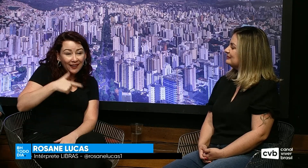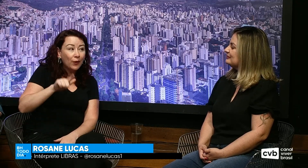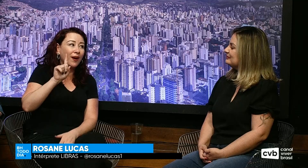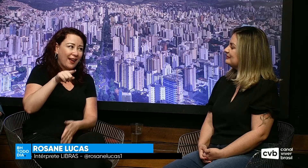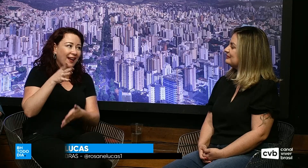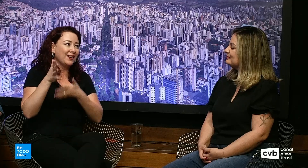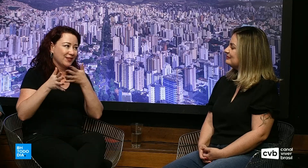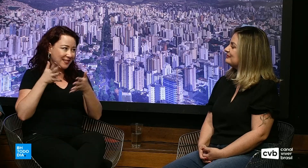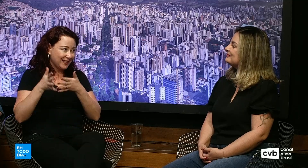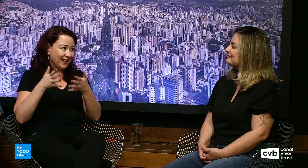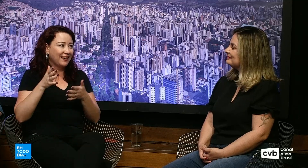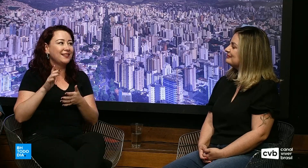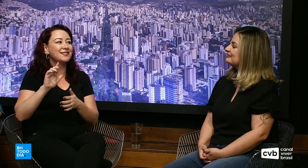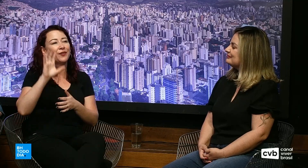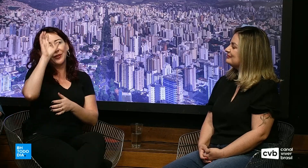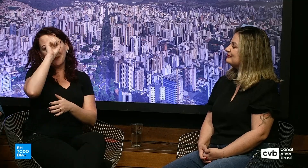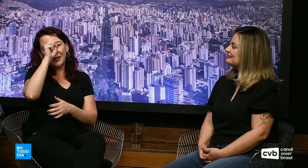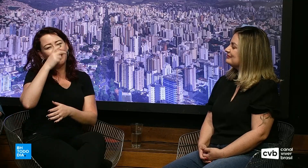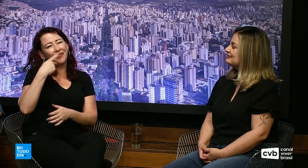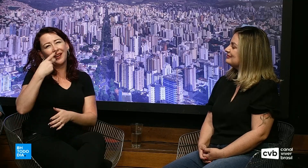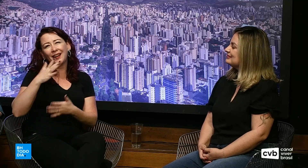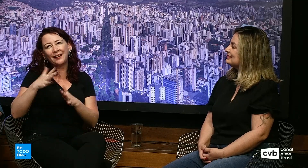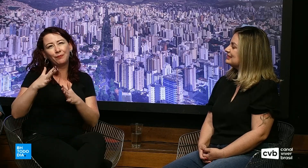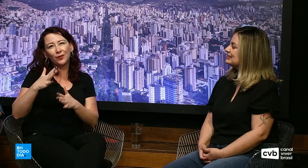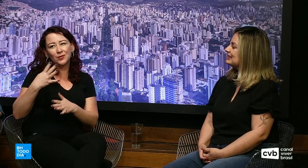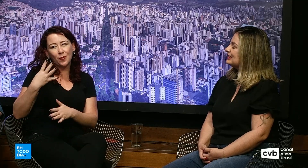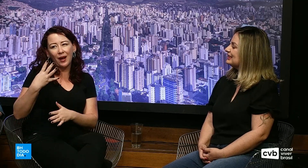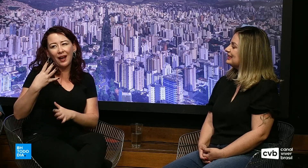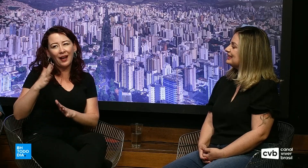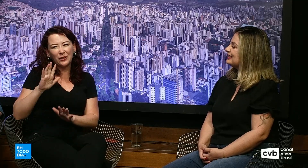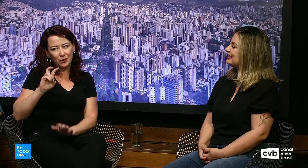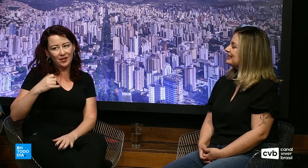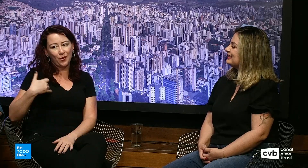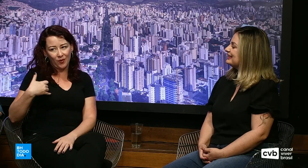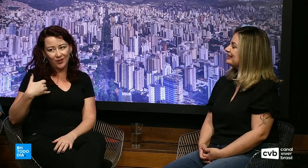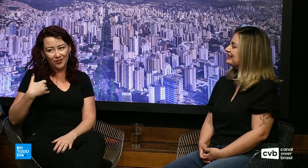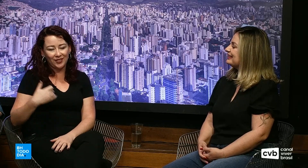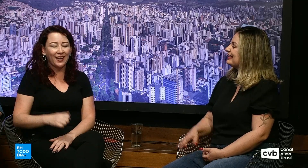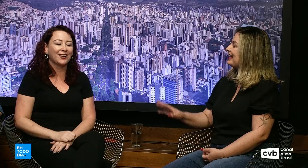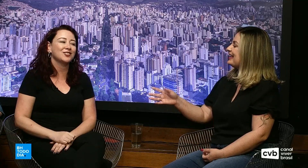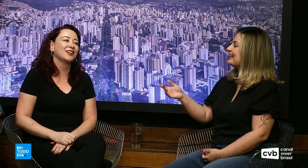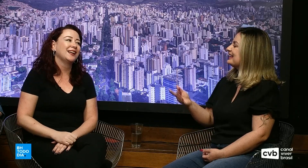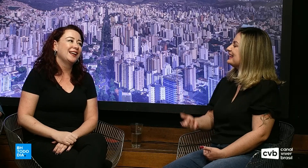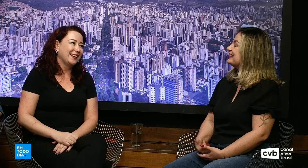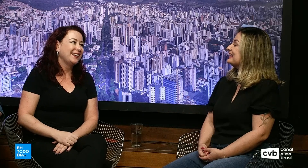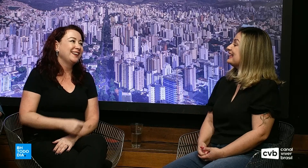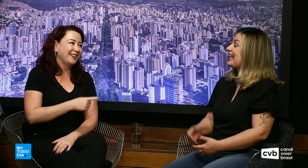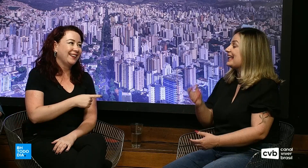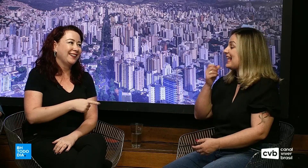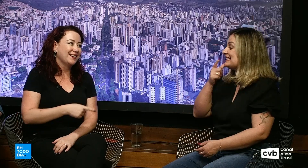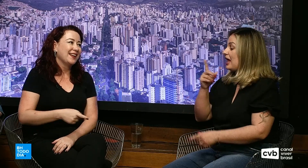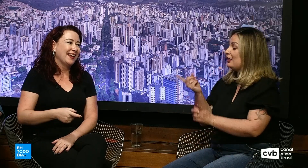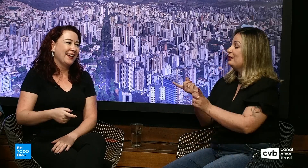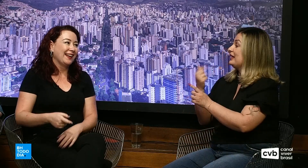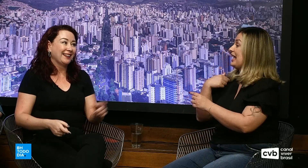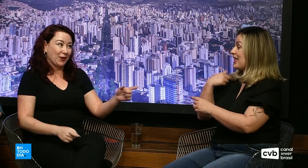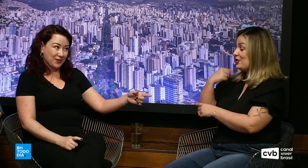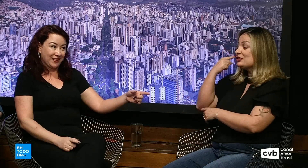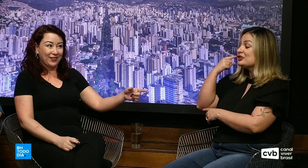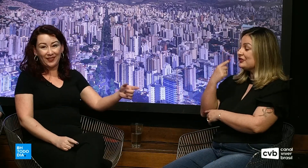língua é a língua de sinais, e eu fui aprender a falar ali pelos 4, 5 anos de idade. E ela tá contando